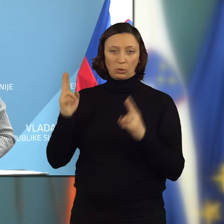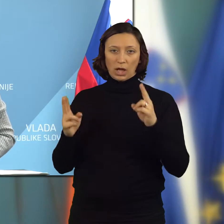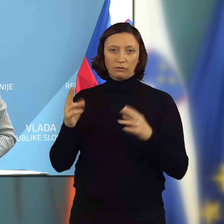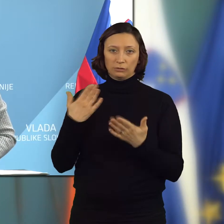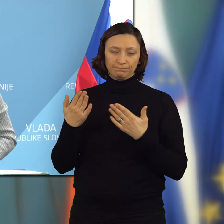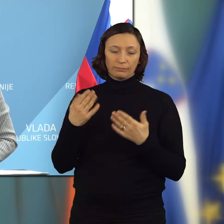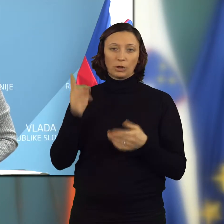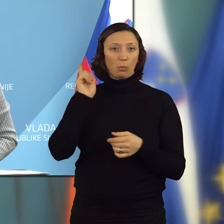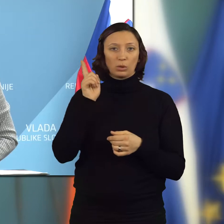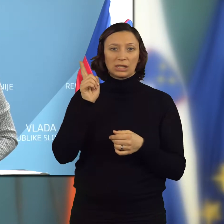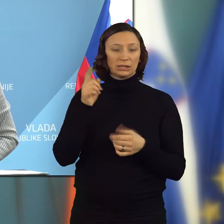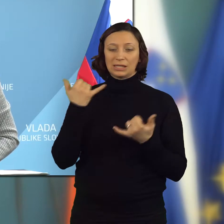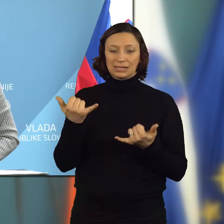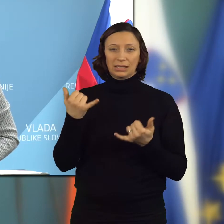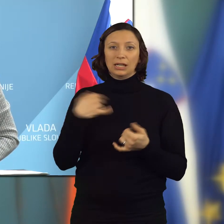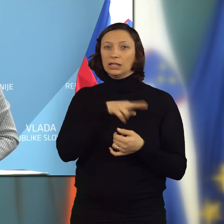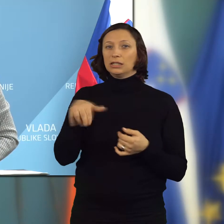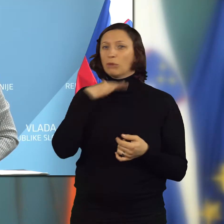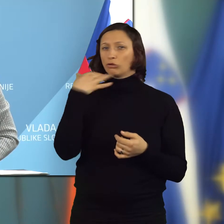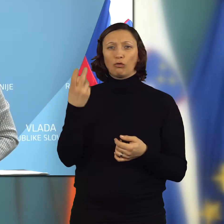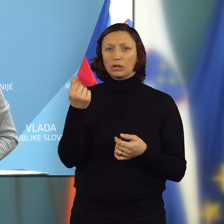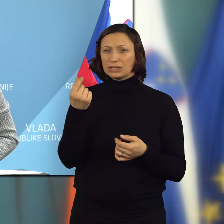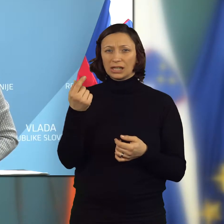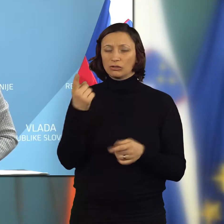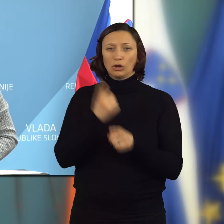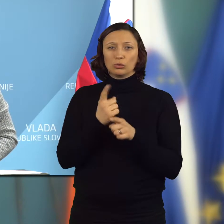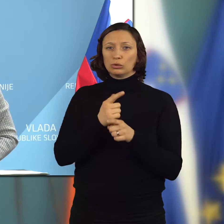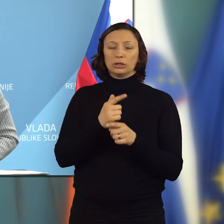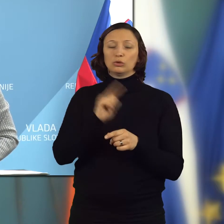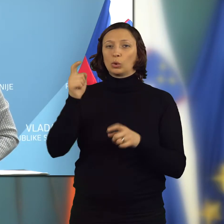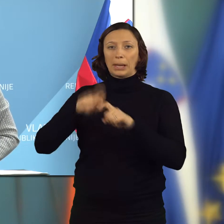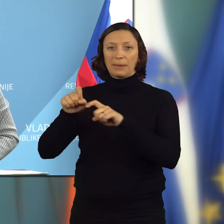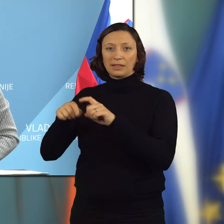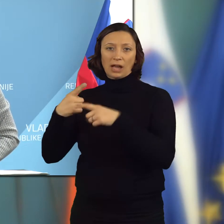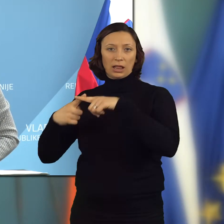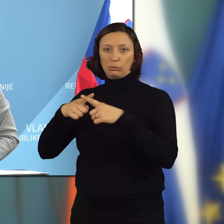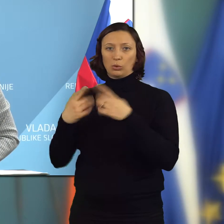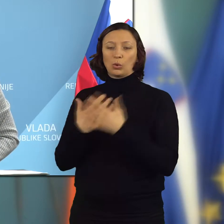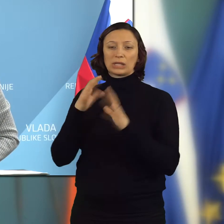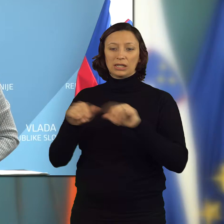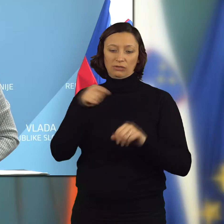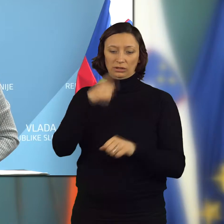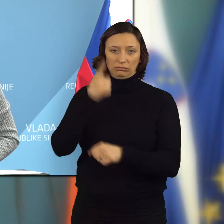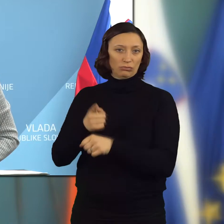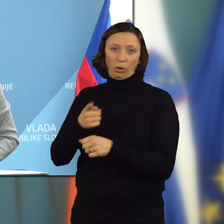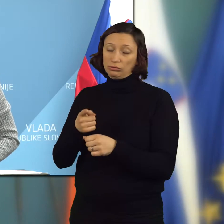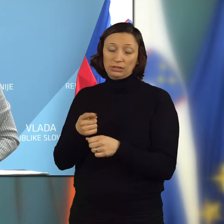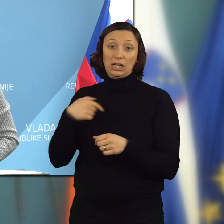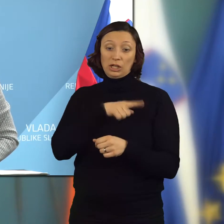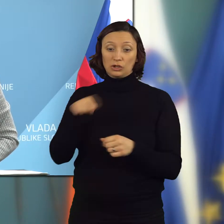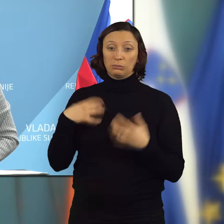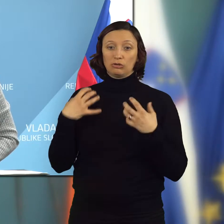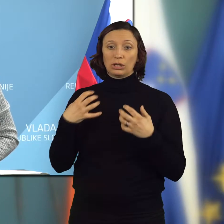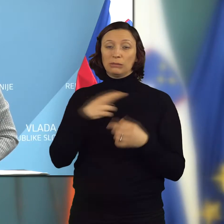obravnavo, opozarjajo, da nimajo zaenkrat niti dovolj sredstev, niti dovolj drugih materialnih pogojev za izvajanje teh določb. In